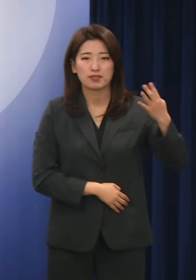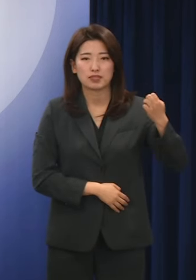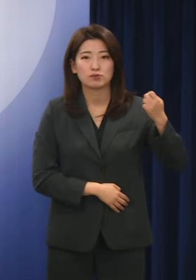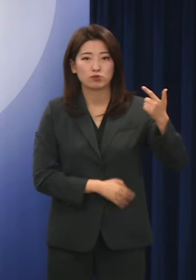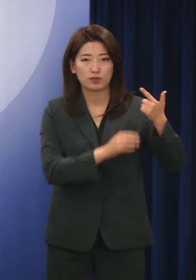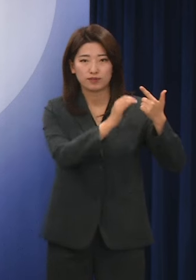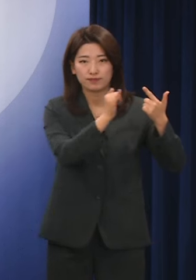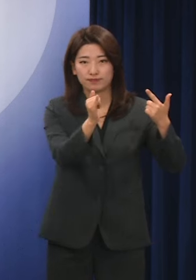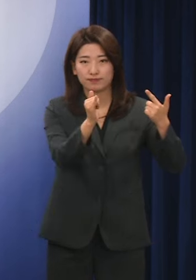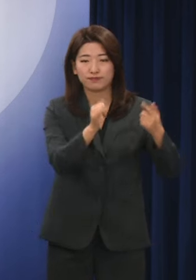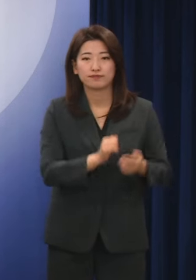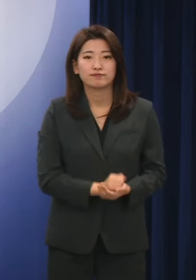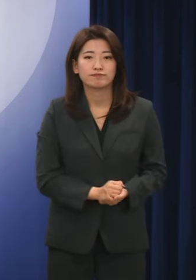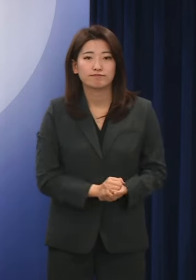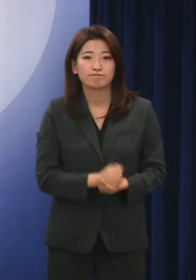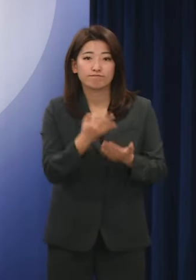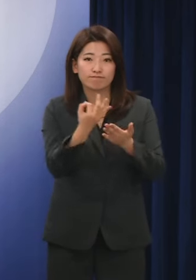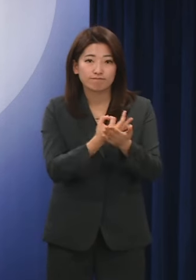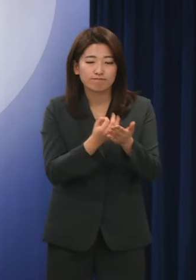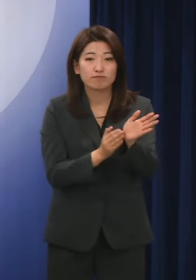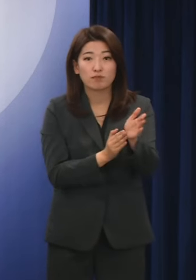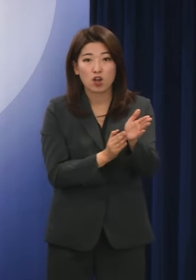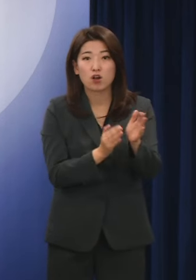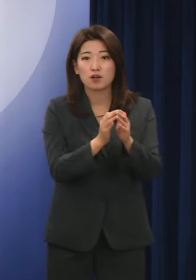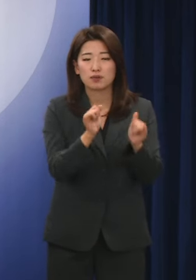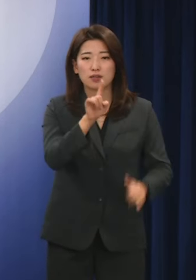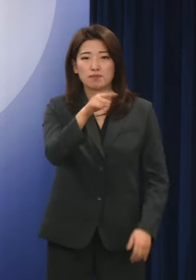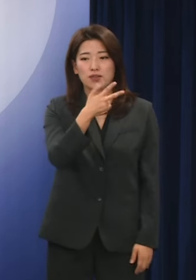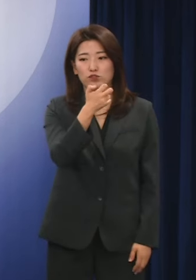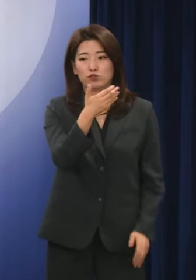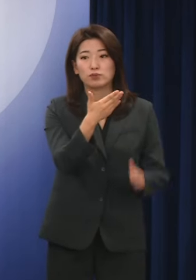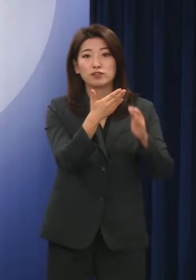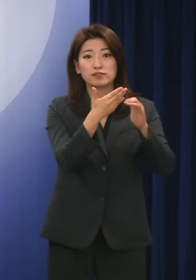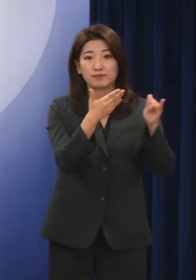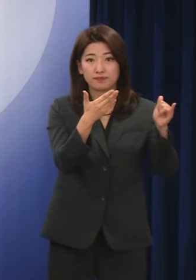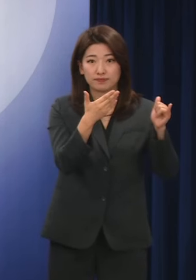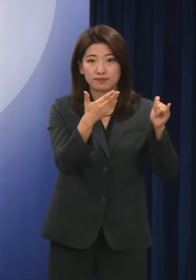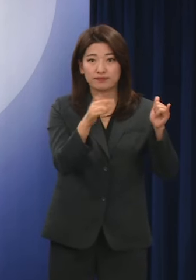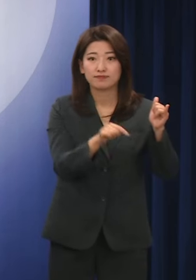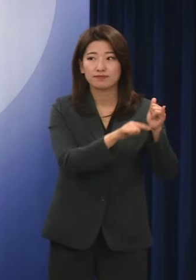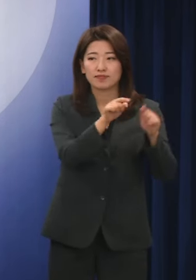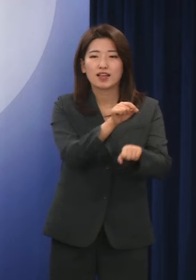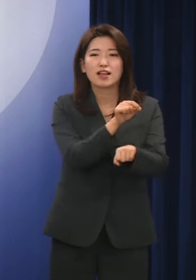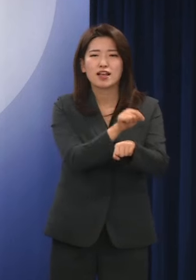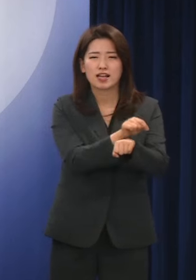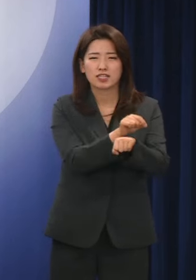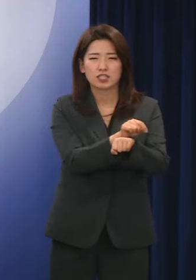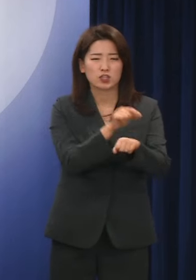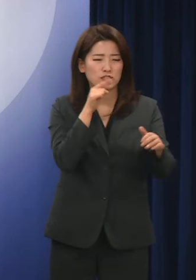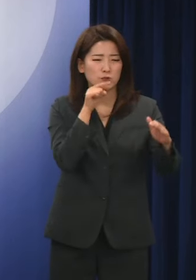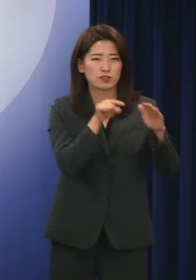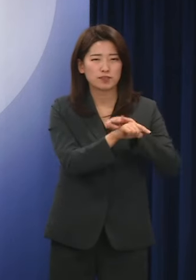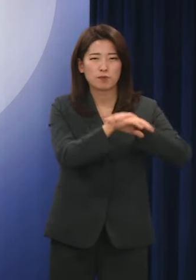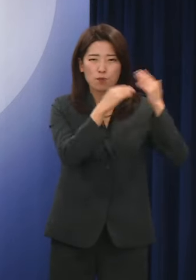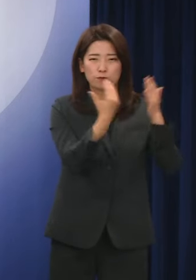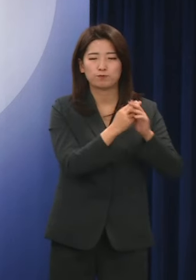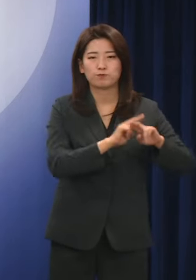16,446명, 생계형 어업인 179명에 대한 각종 행정제재를 해제하였고,